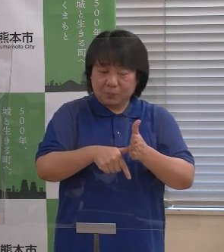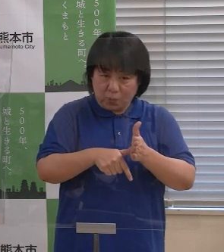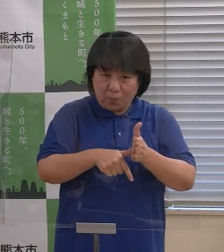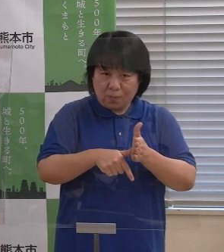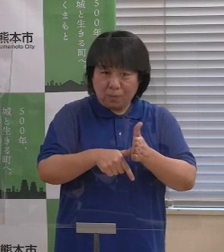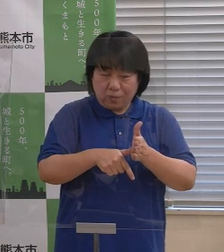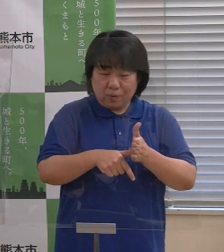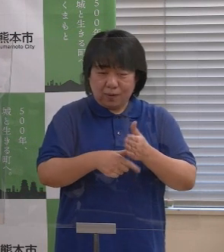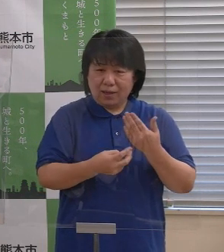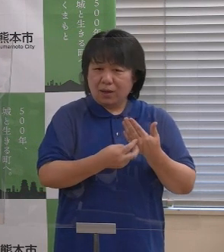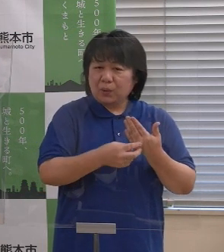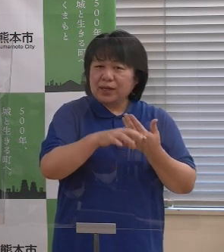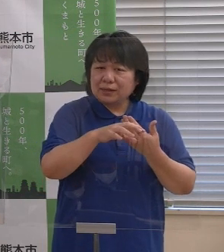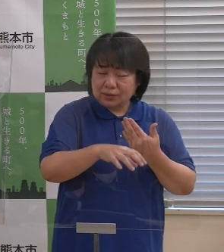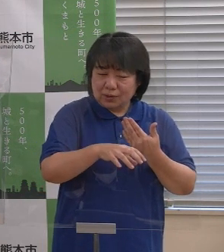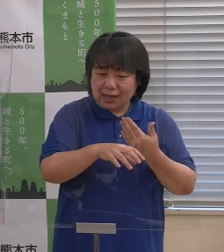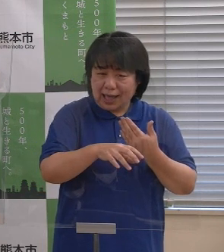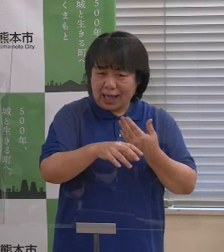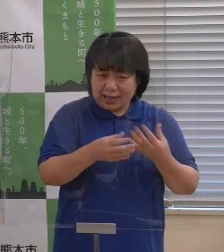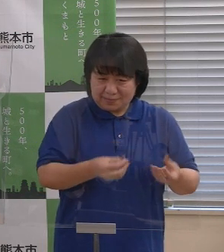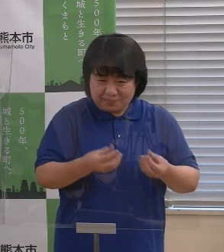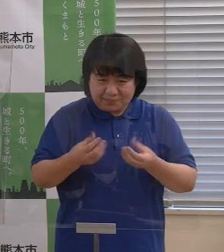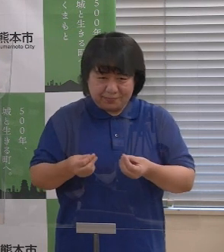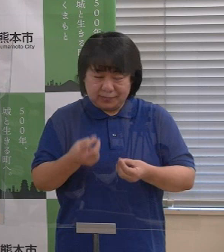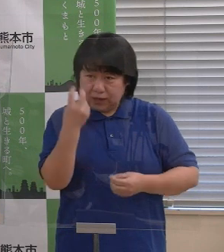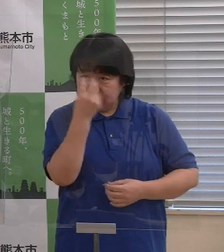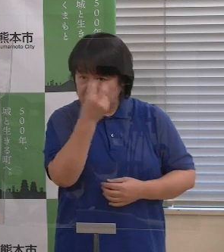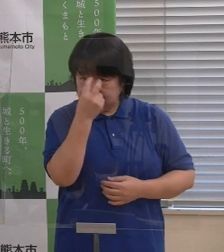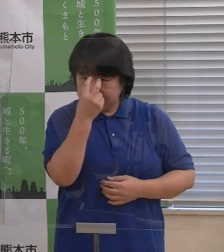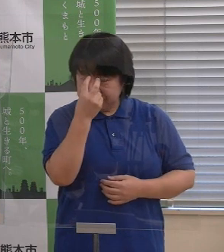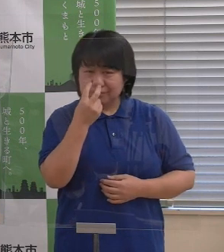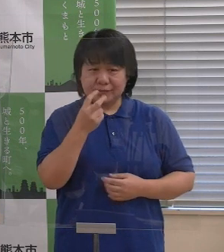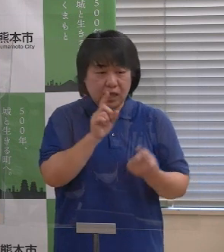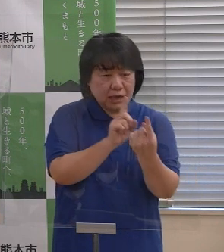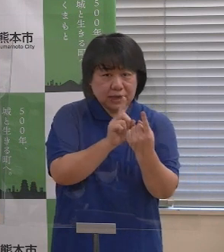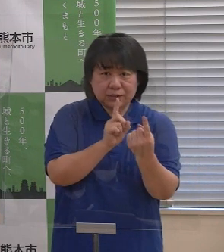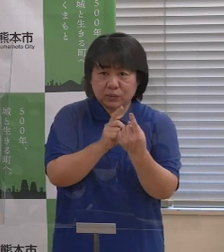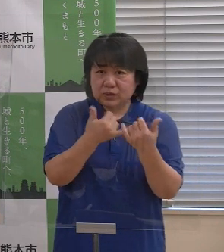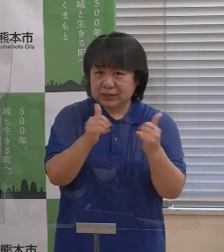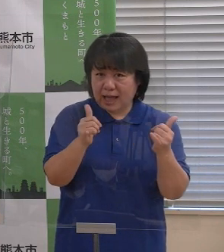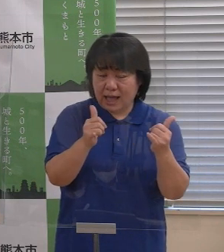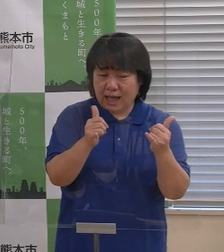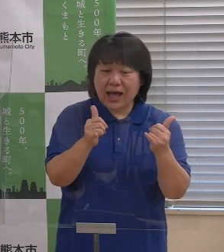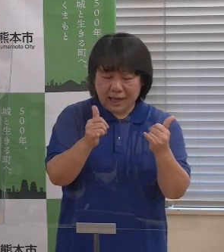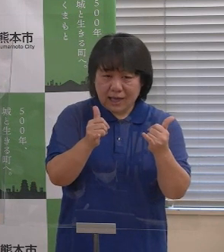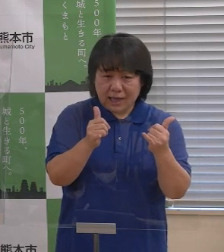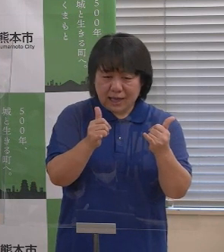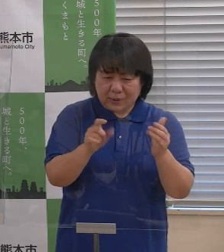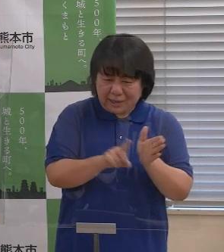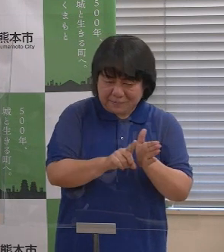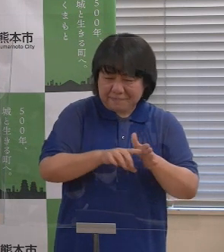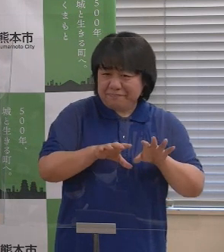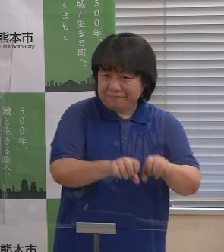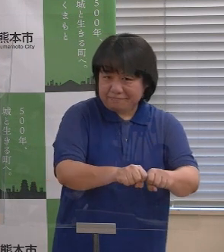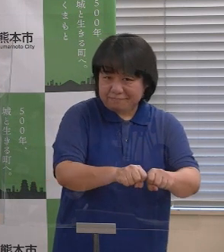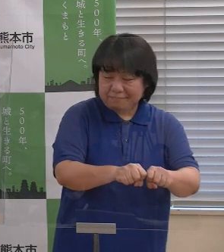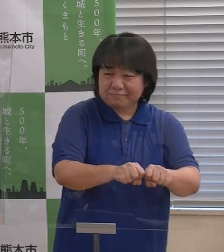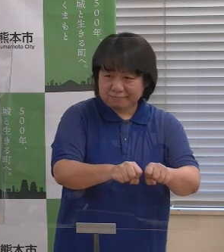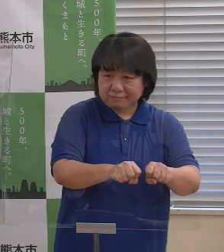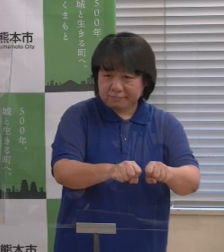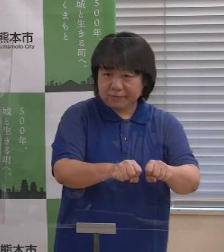、保健所が徹底的に調査を行いまして、接触者をいち早く把握をいたしますこと